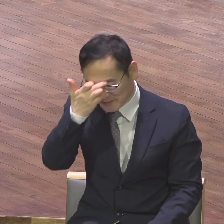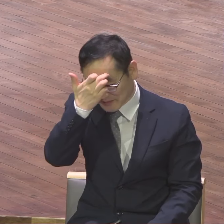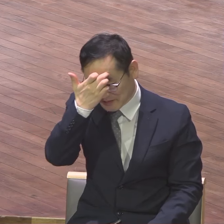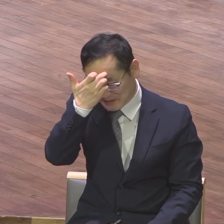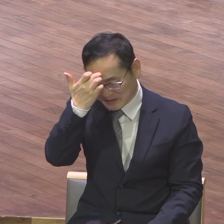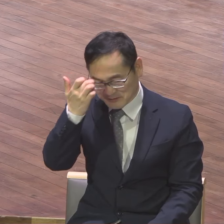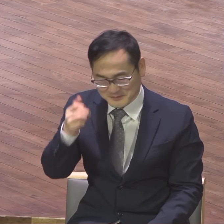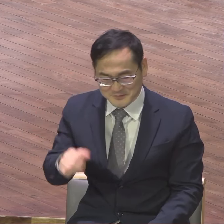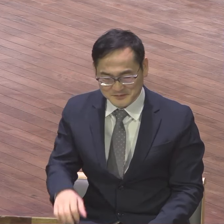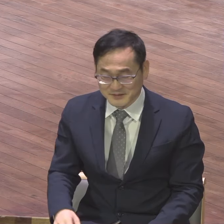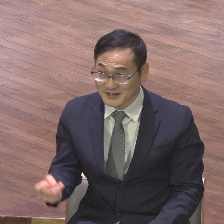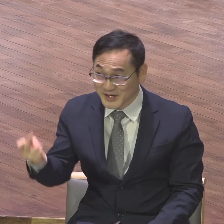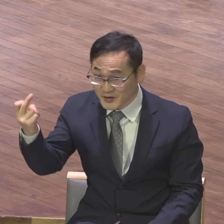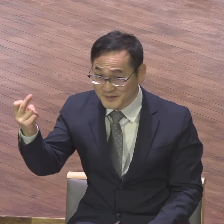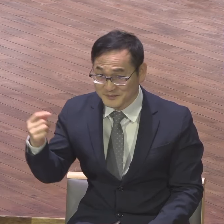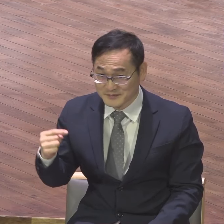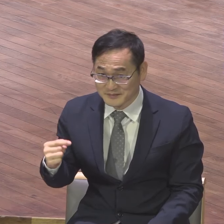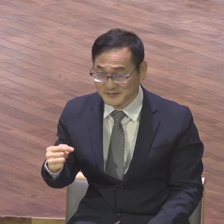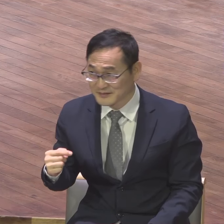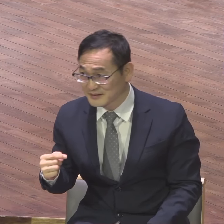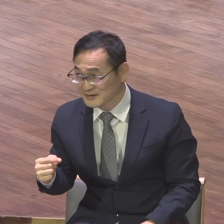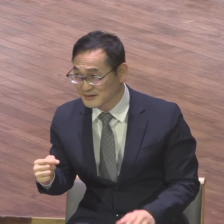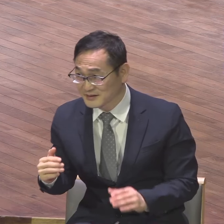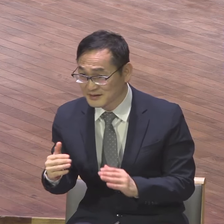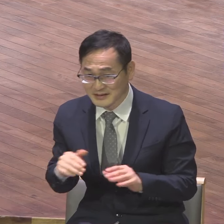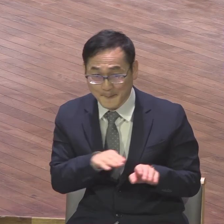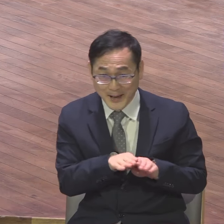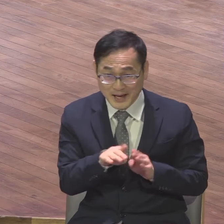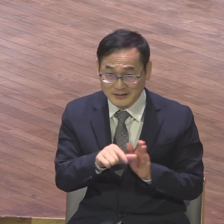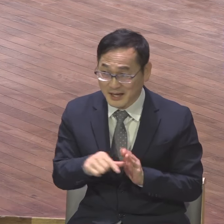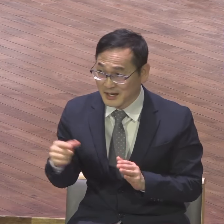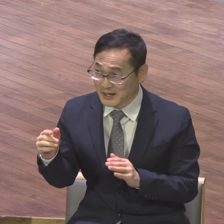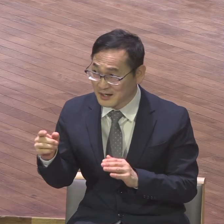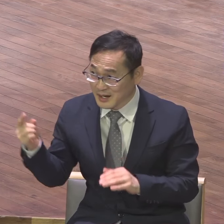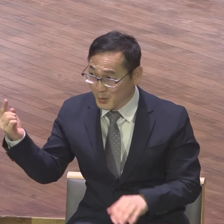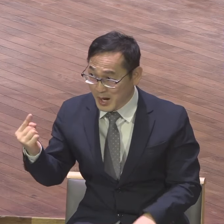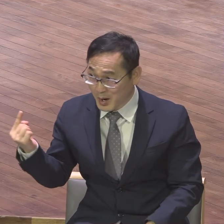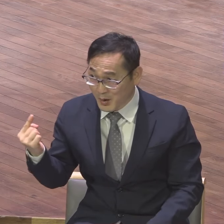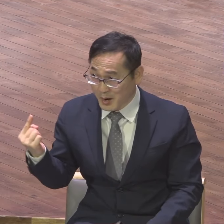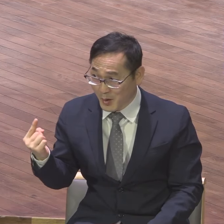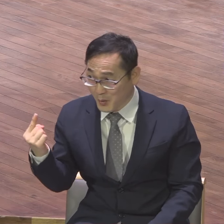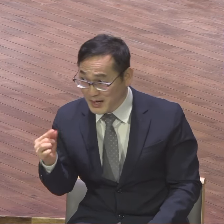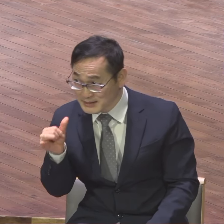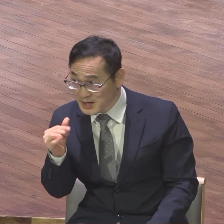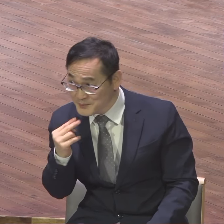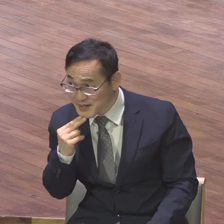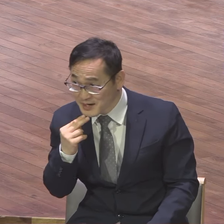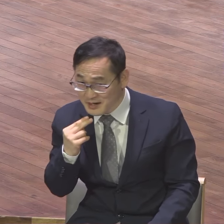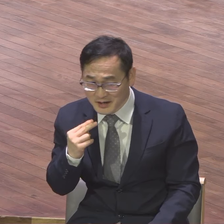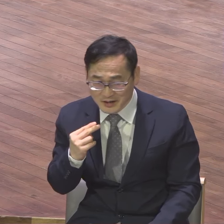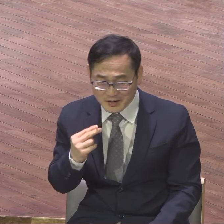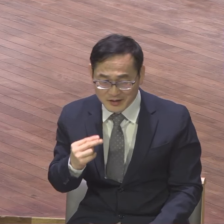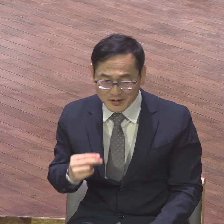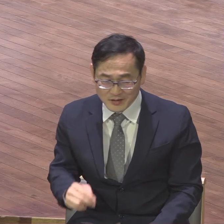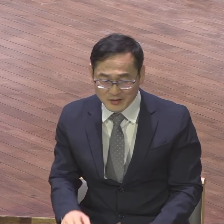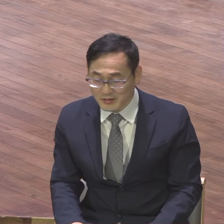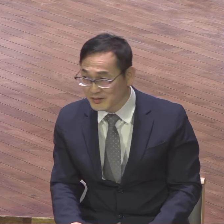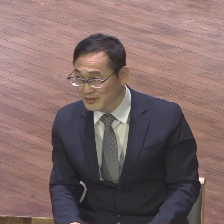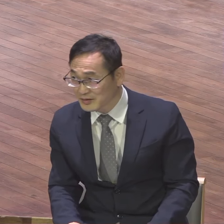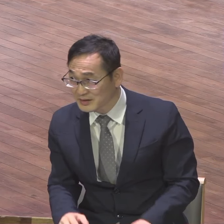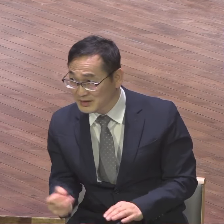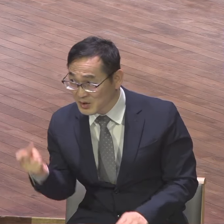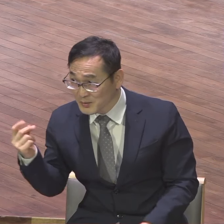끝나면 우리는 딱 형님이 있나 없나. 오늘 방학 올 때 온다던데 왔나 하나. 학교 갈 때 통신부 들고 딱